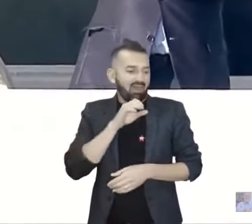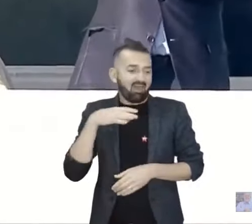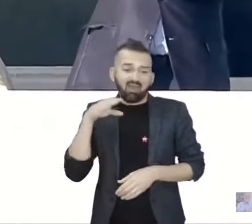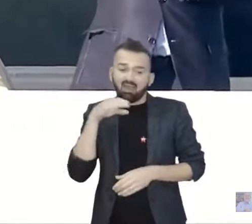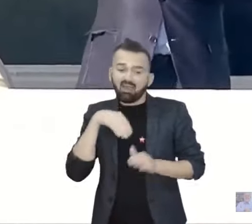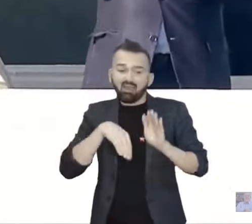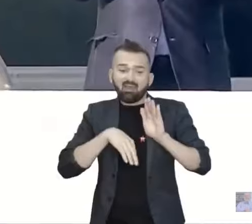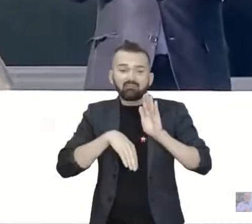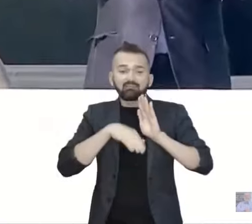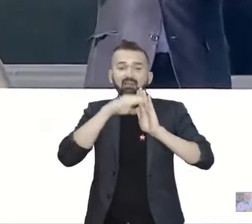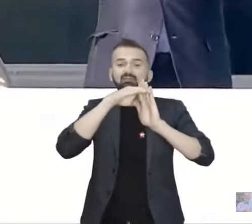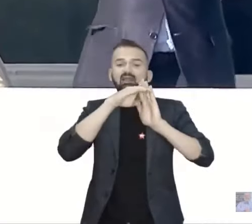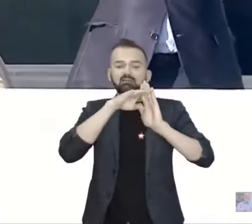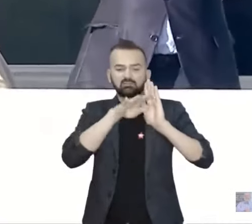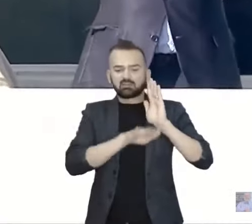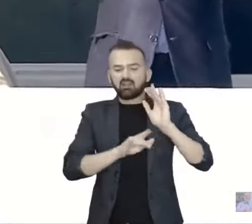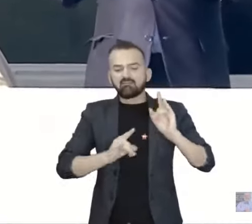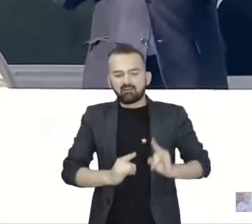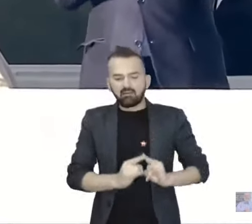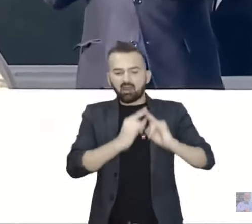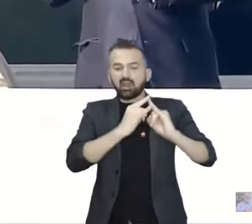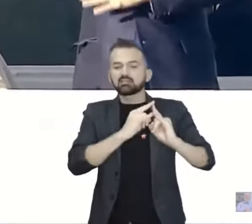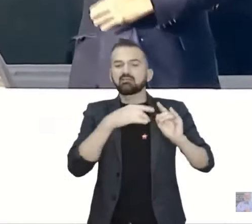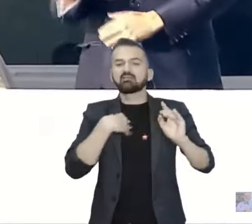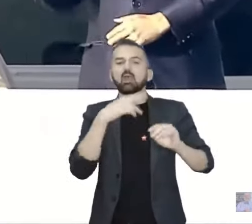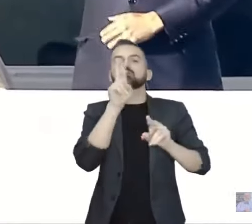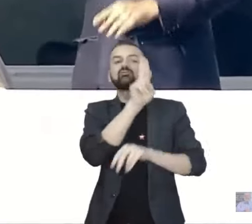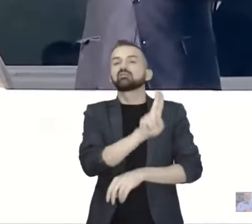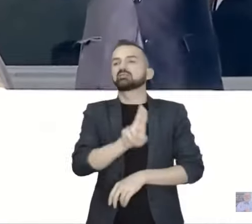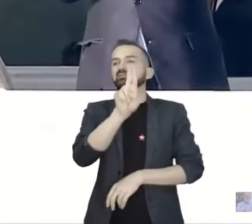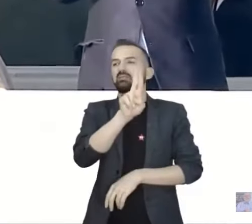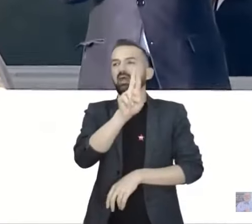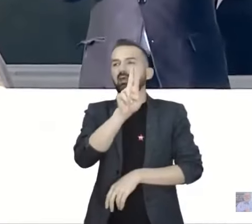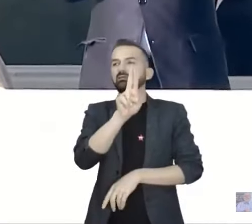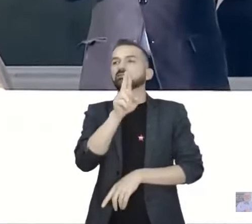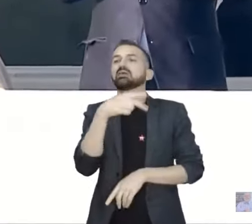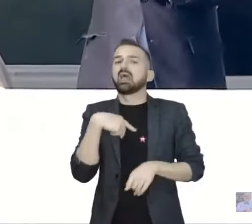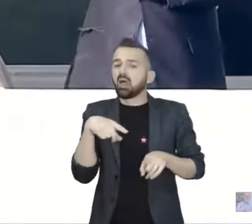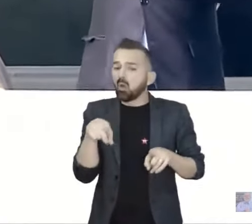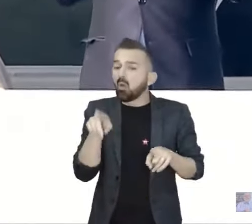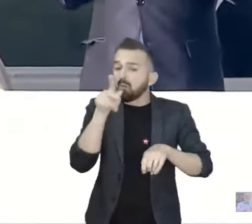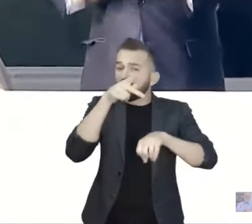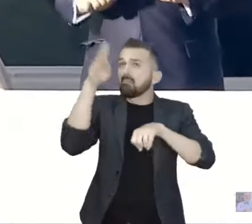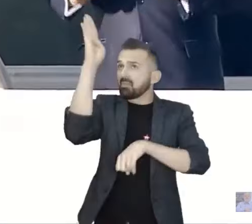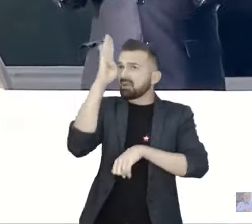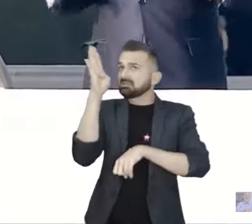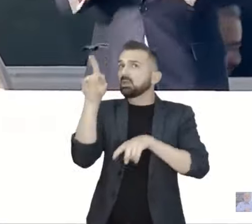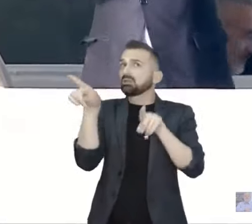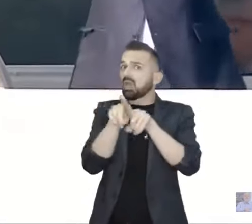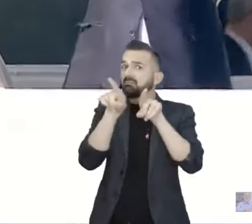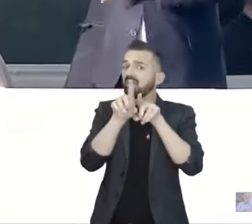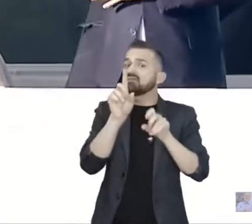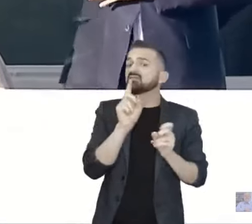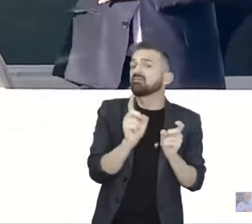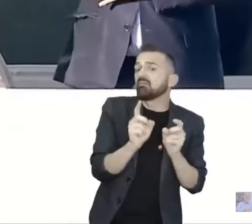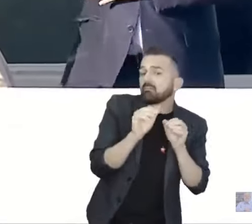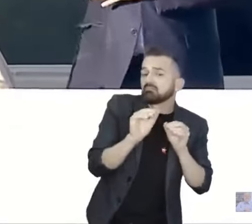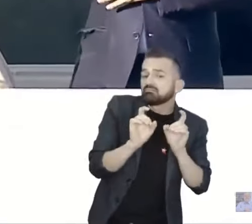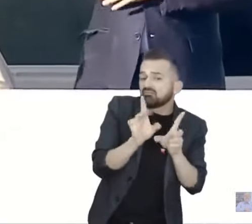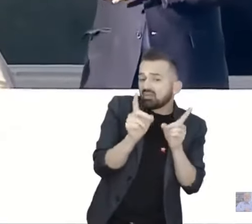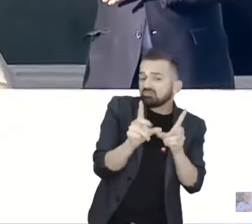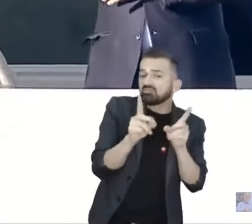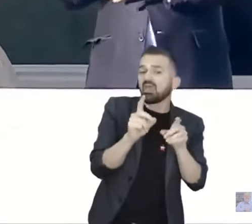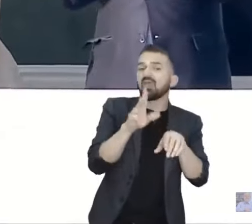universidade, para fazer do Brasil um exportador também de inteligência e conhecimento e não apenas um exportador de